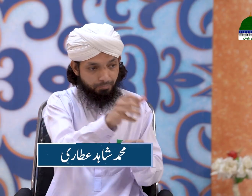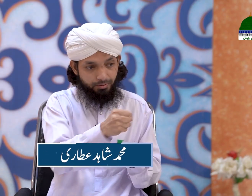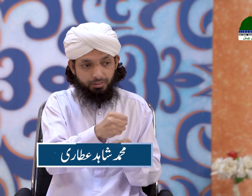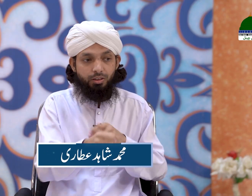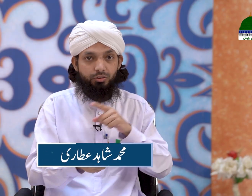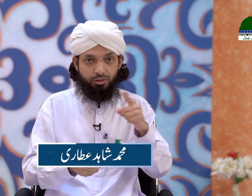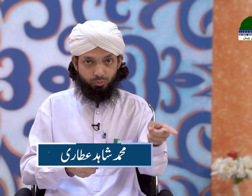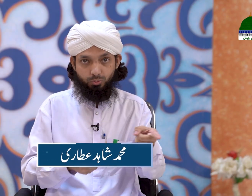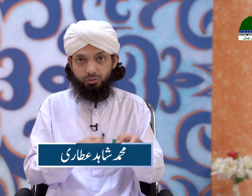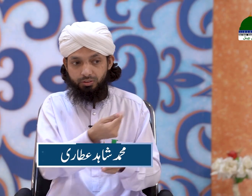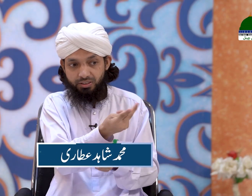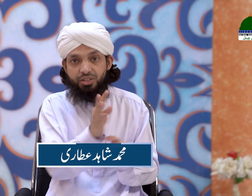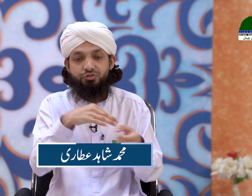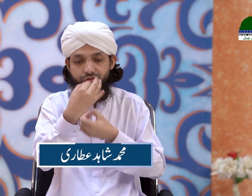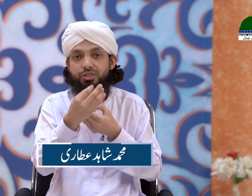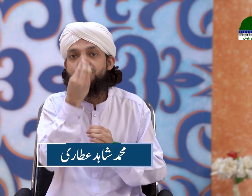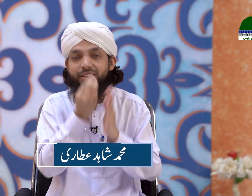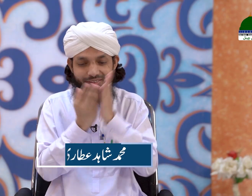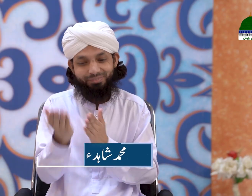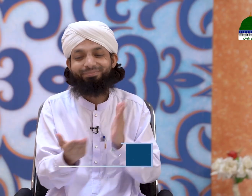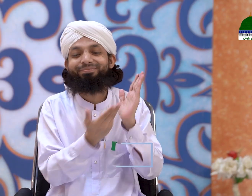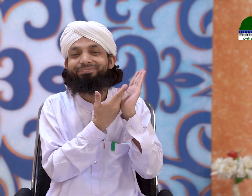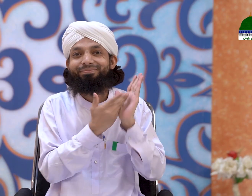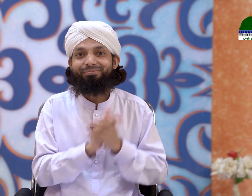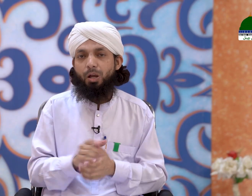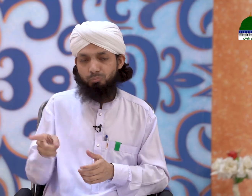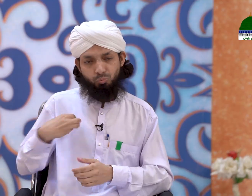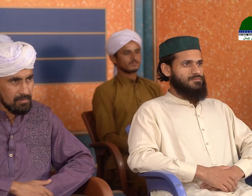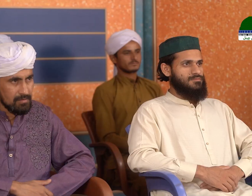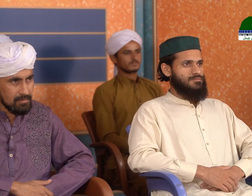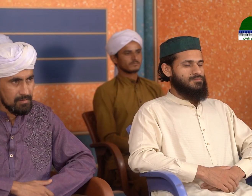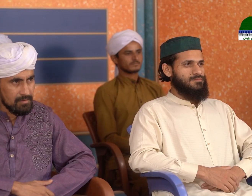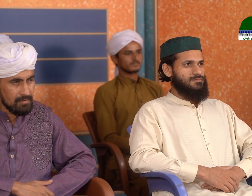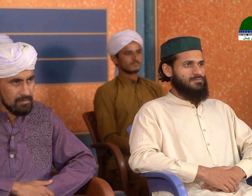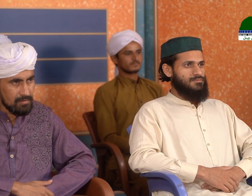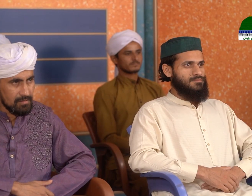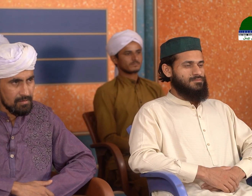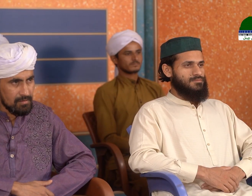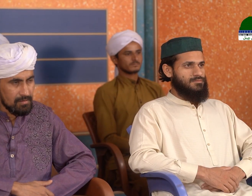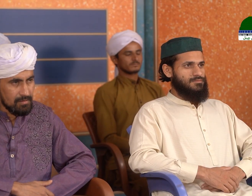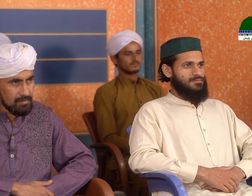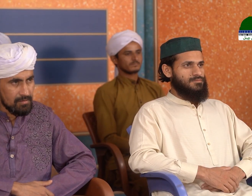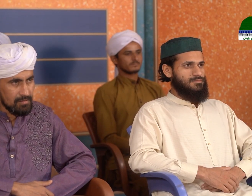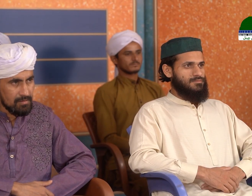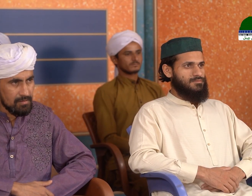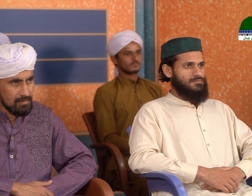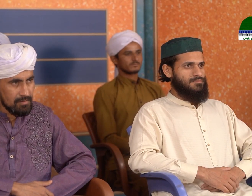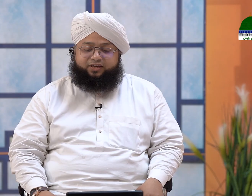لوگ جنتی ہیں اور مجھے کوئی پرواہ نہیں، اور یہ جہنمی ہیں مجھے کوئی پرواہ نہیں۔